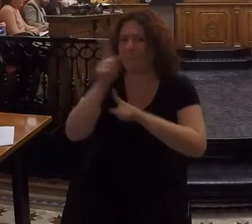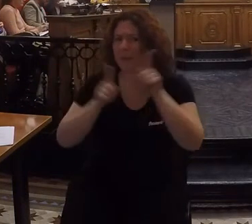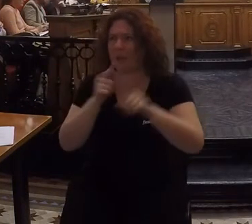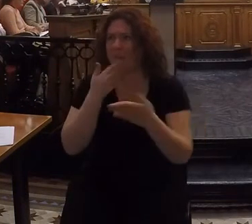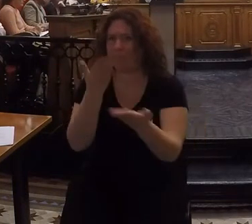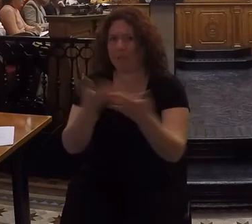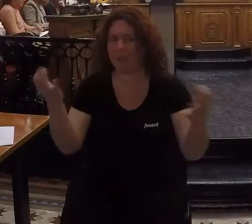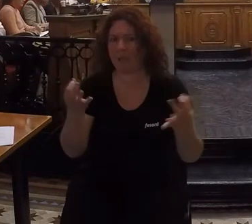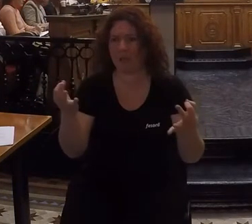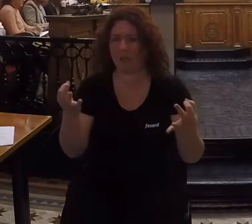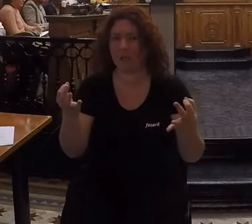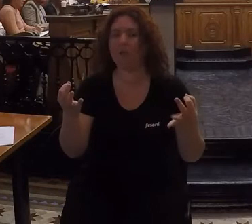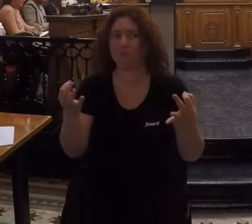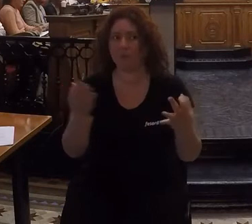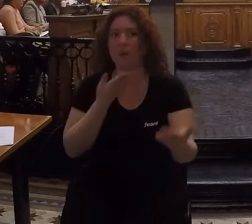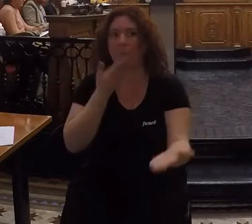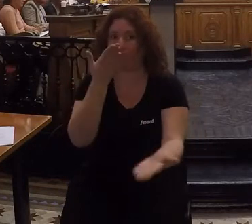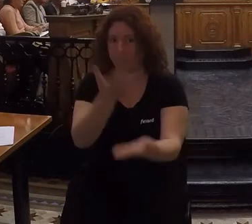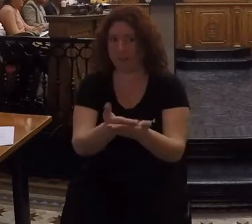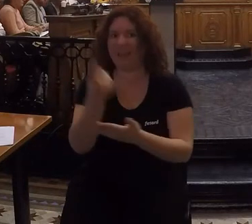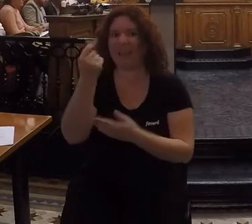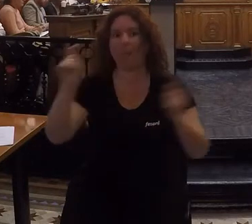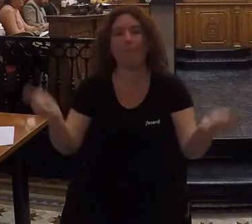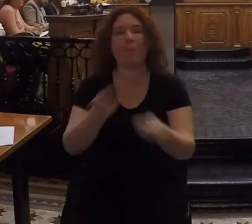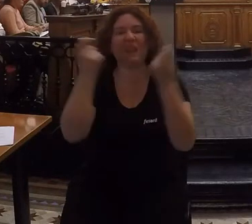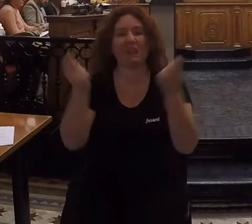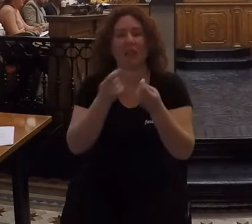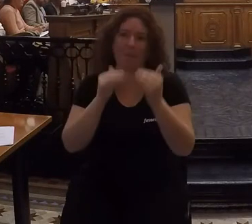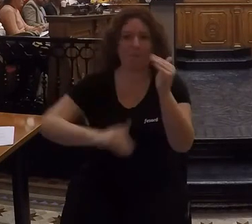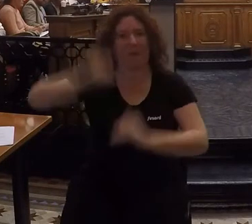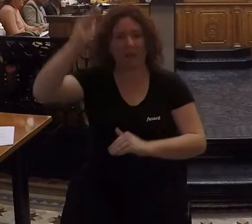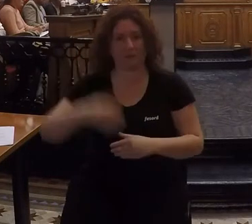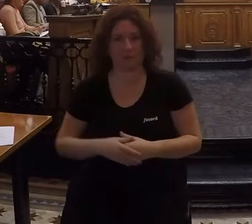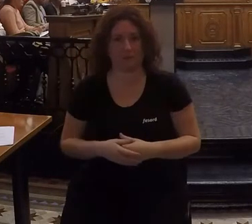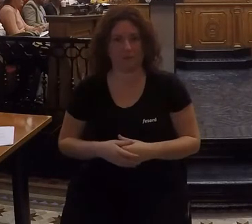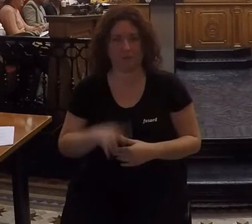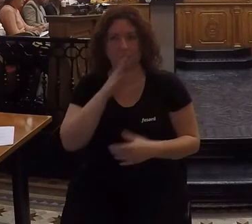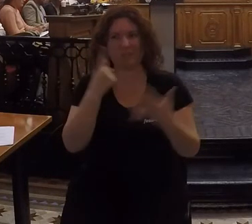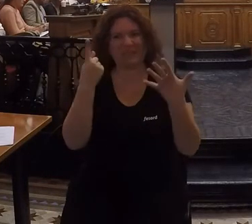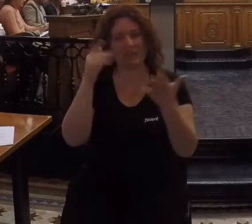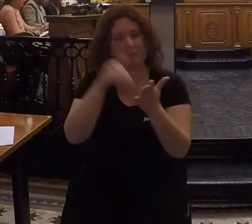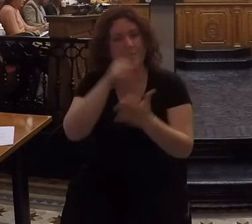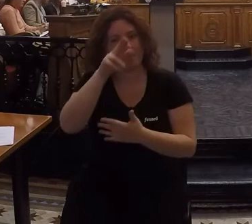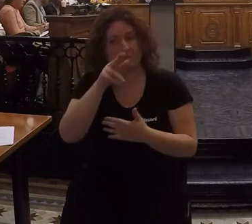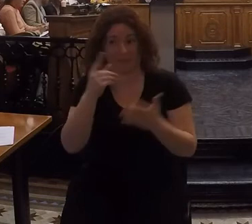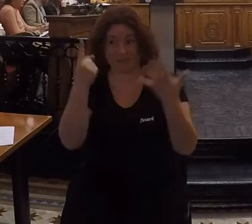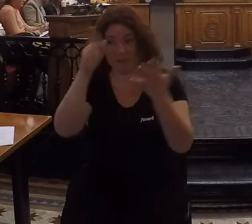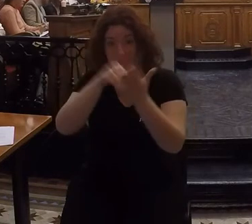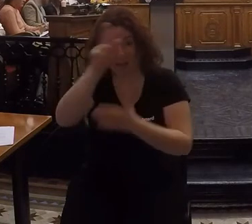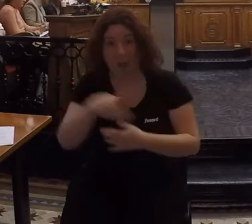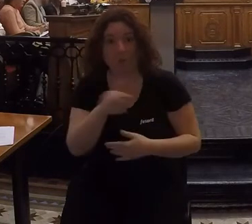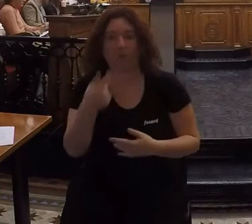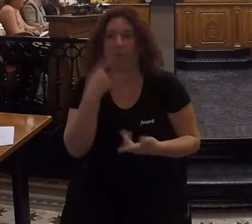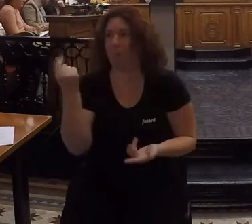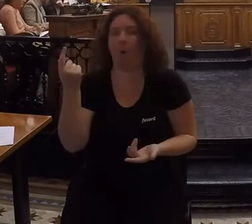oiga, lo que pide es subir la partida de publicidad, porque 6.000 euros le parece poco para